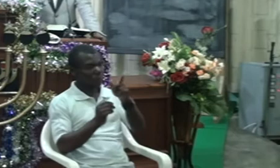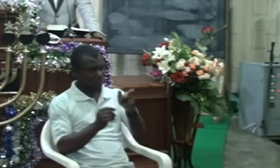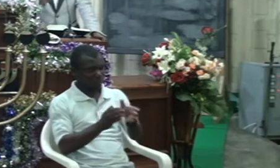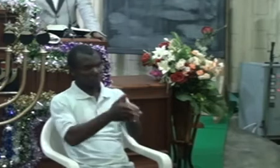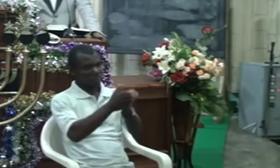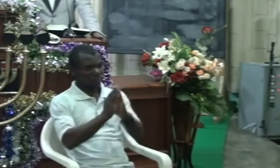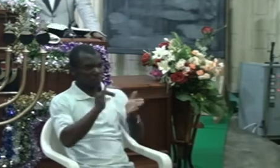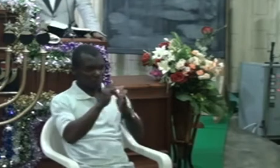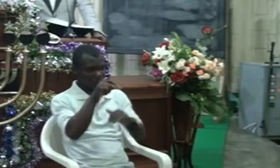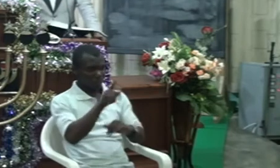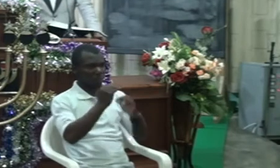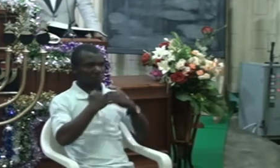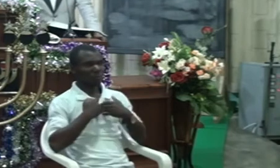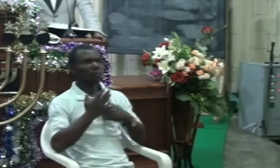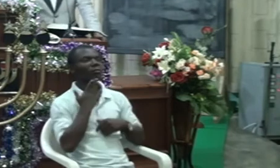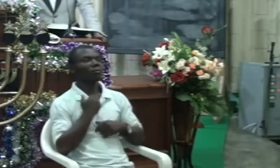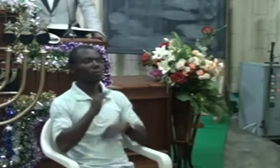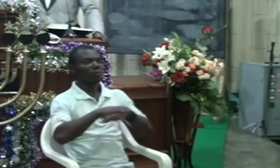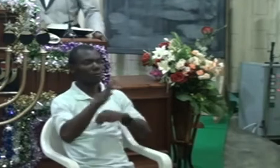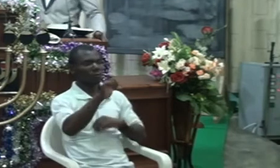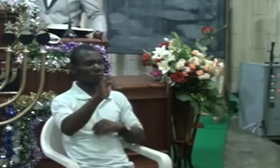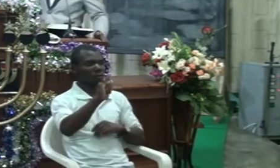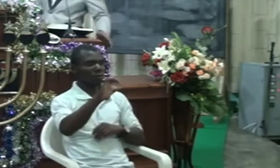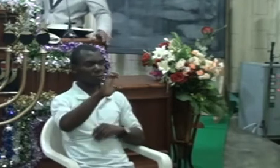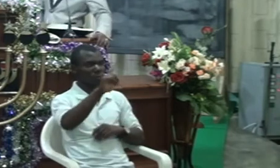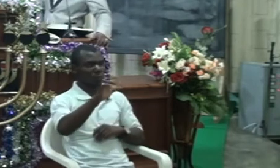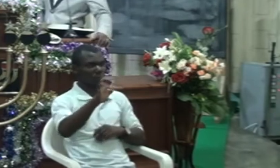Ce dont tu as besoin. Élisée pouvait dire,